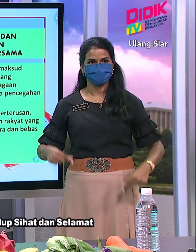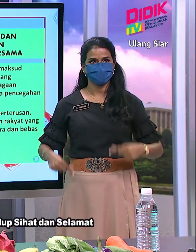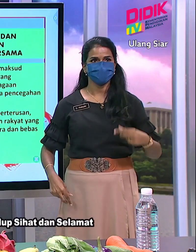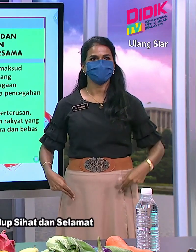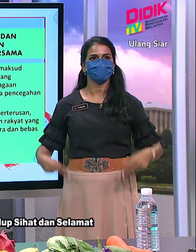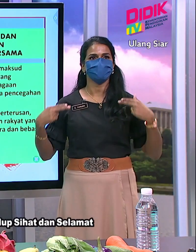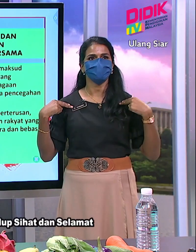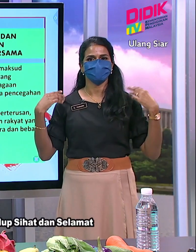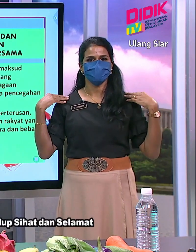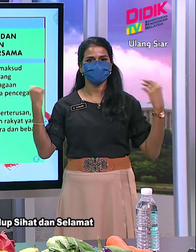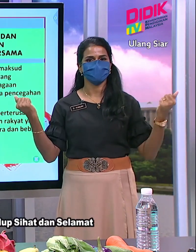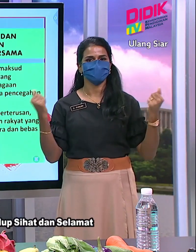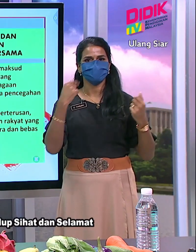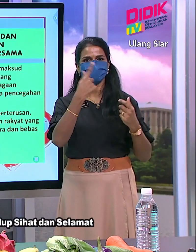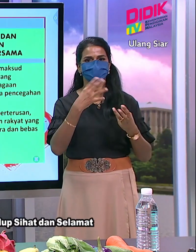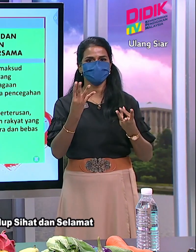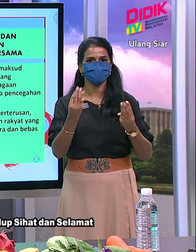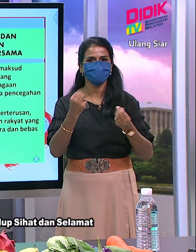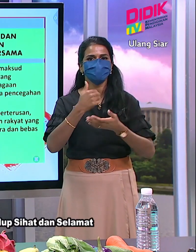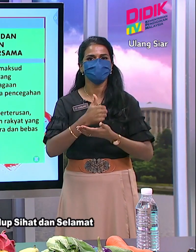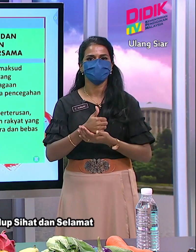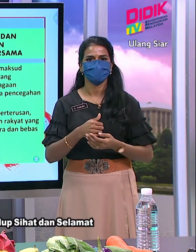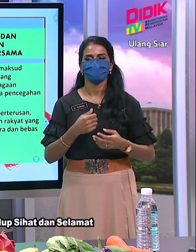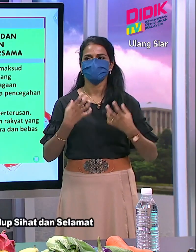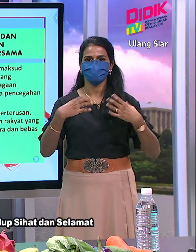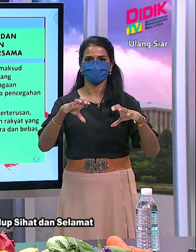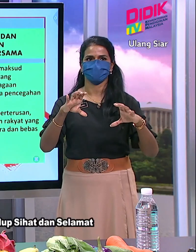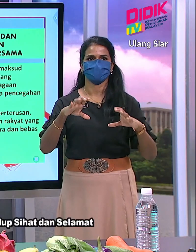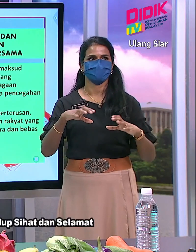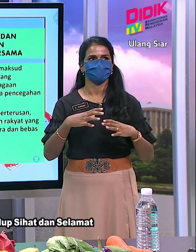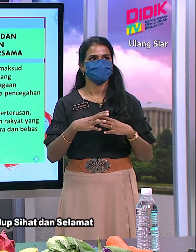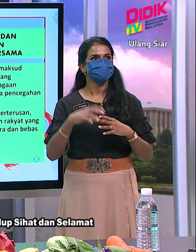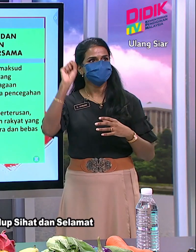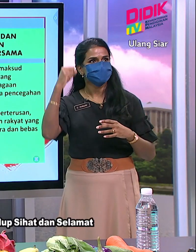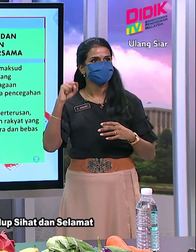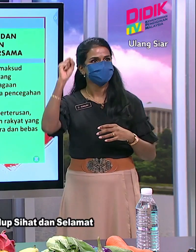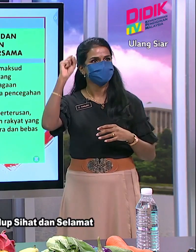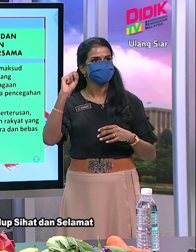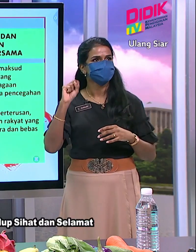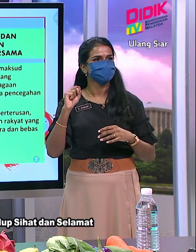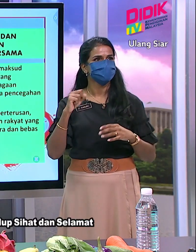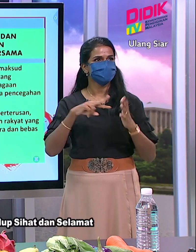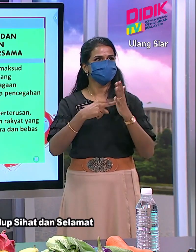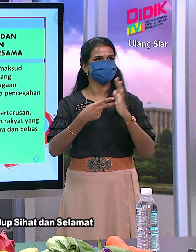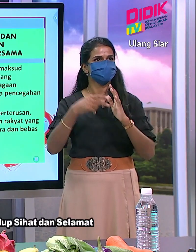Gaya hidup sehat. Siapa mahu cuba? Shreya. Shreya. Oh, maksud? Ke?